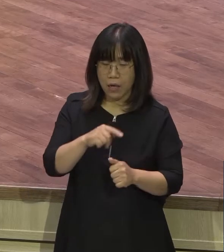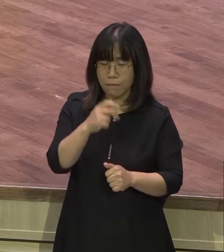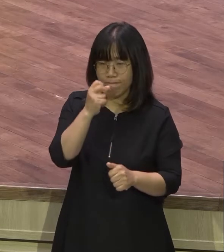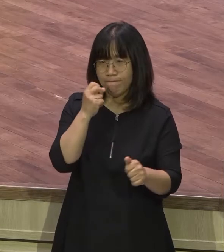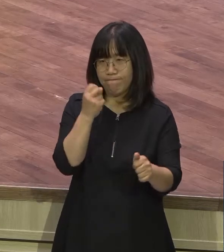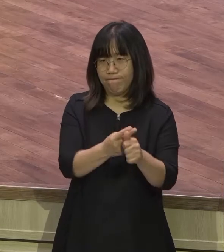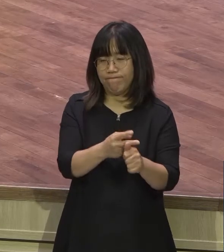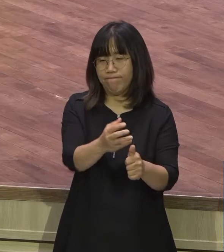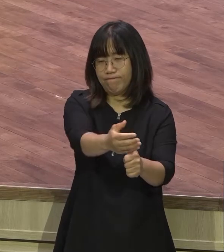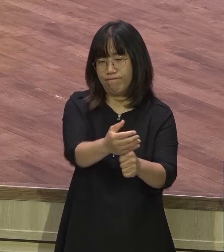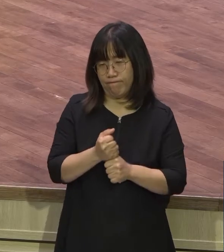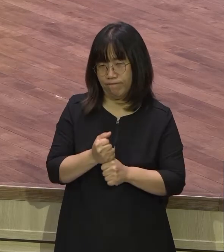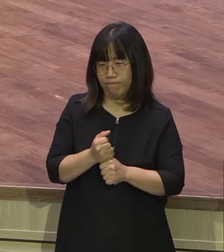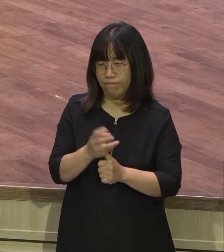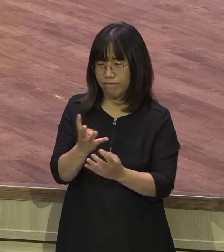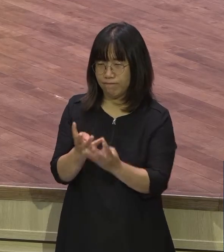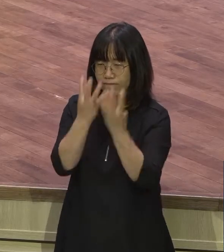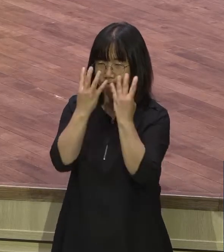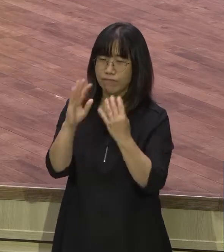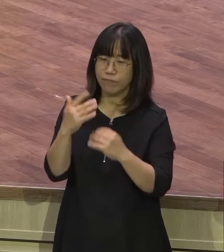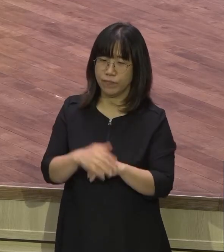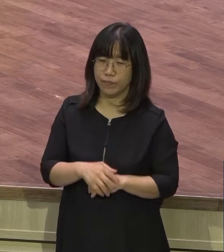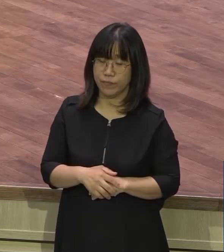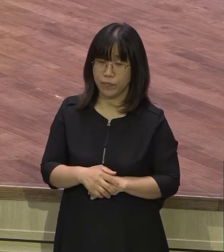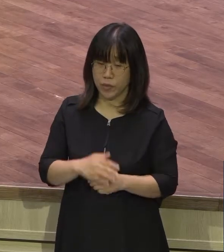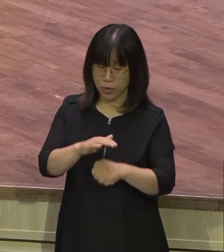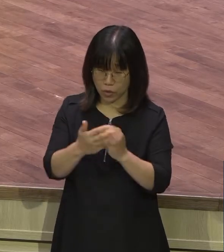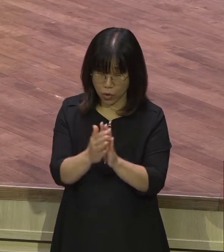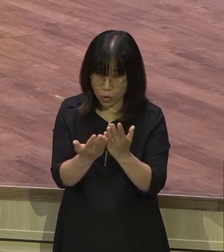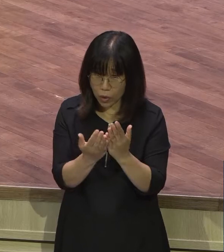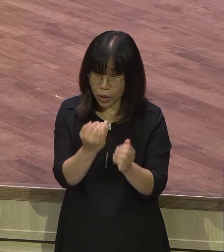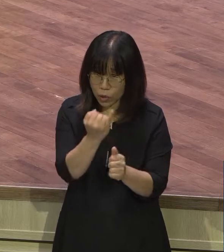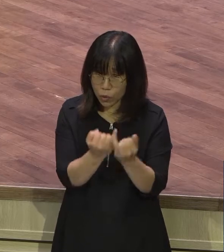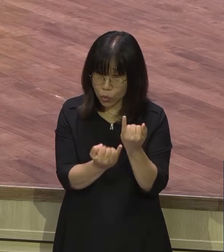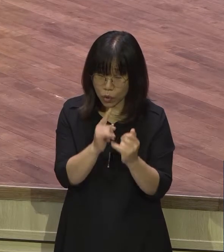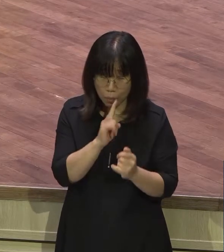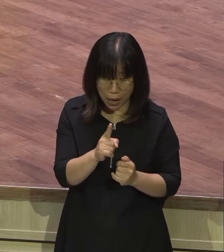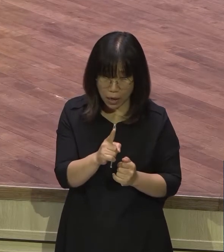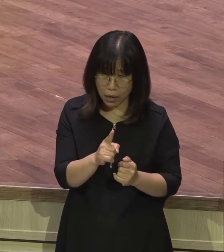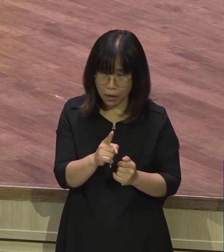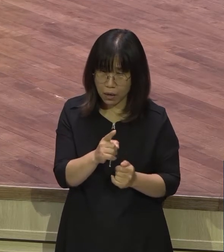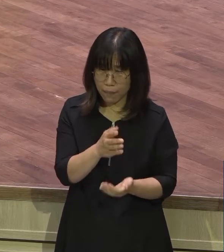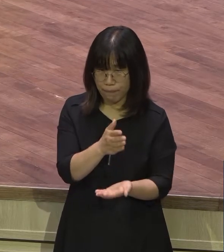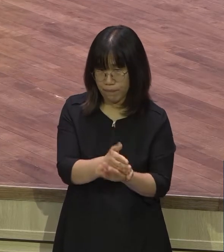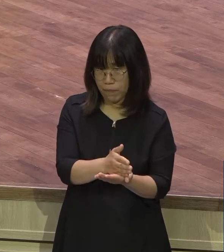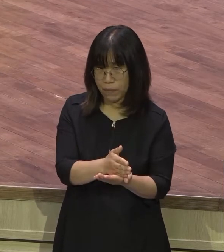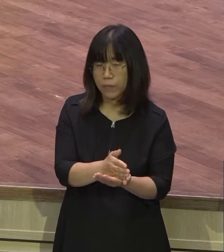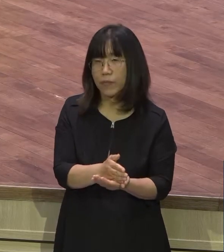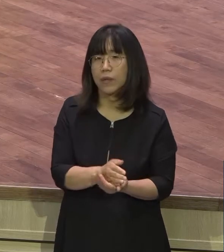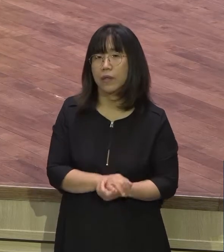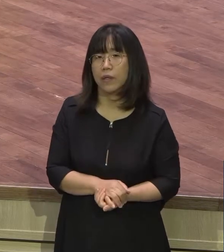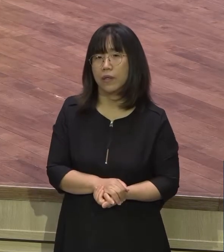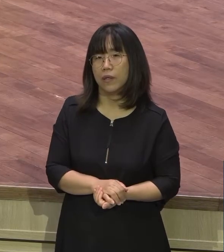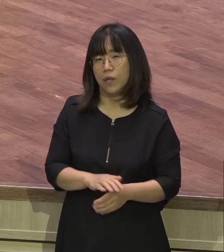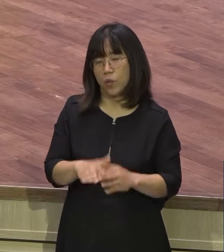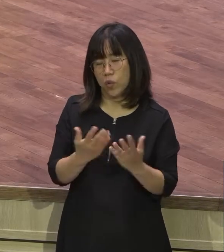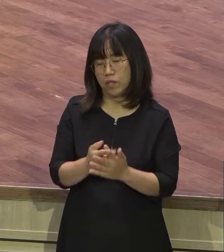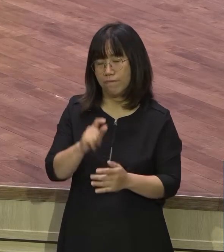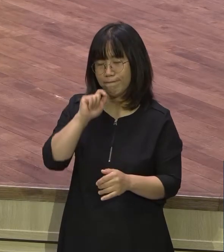차별 성경에 동성애 하지마라 했는데 하지마라 말하면 그냥 잡혀 들어가요 벌금 내든지 잡혀